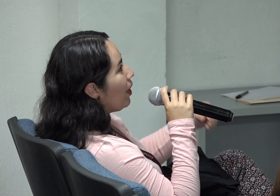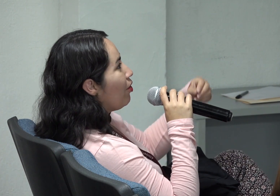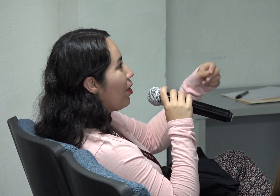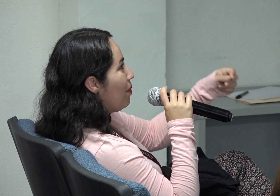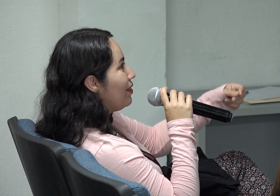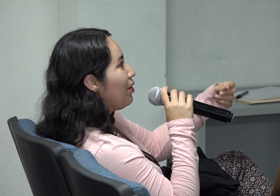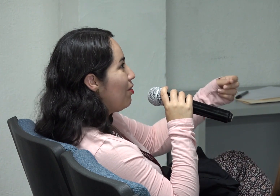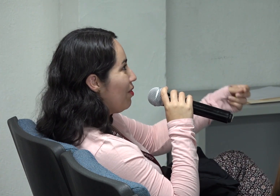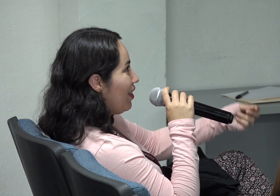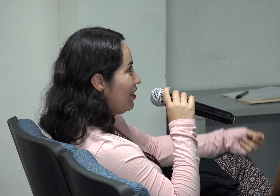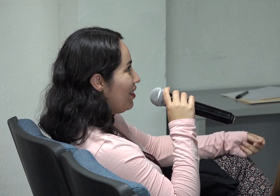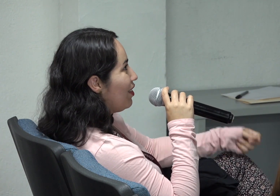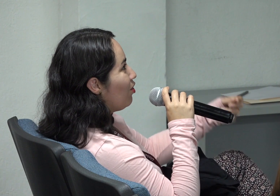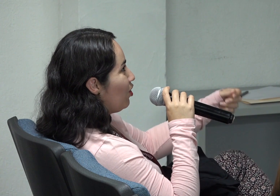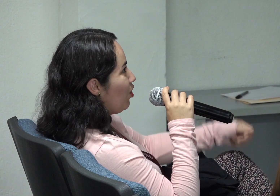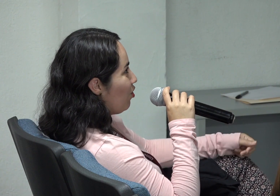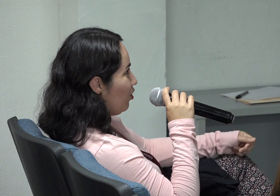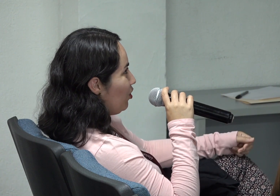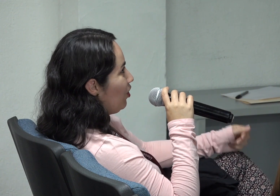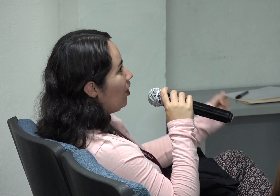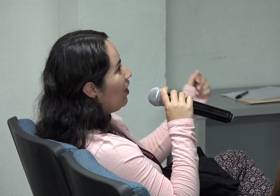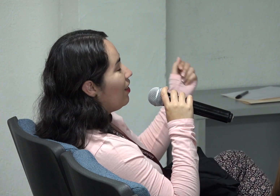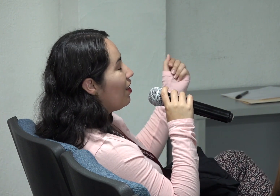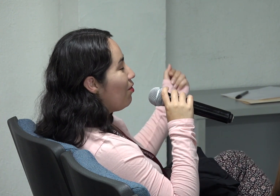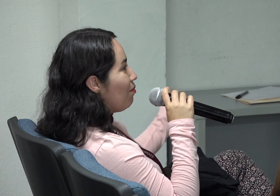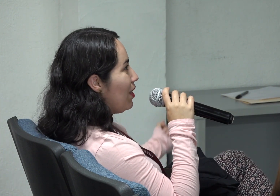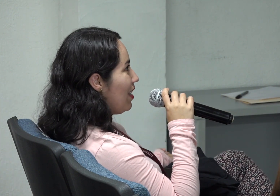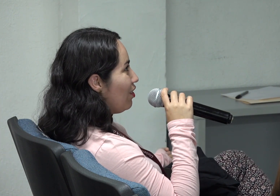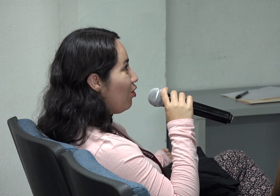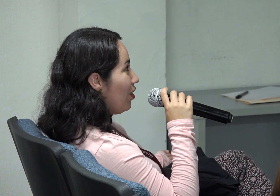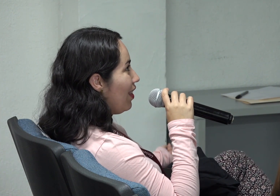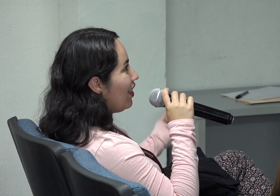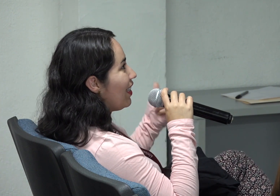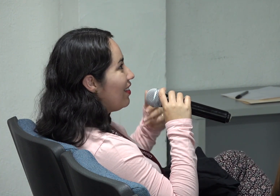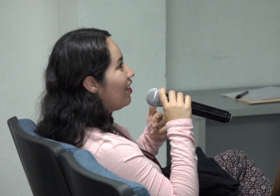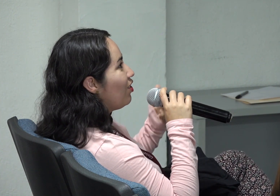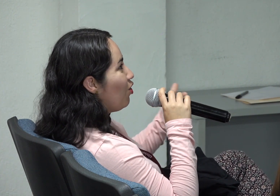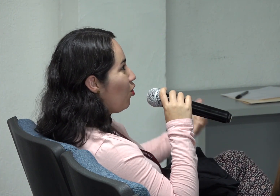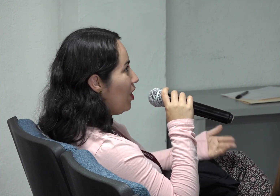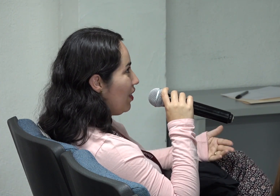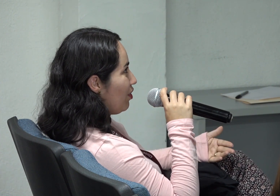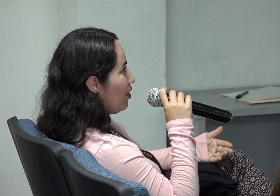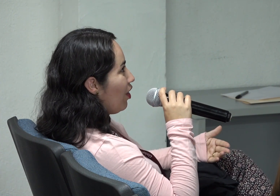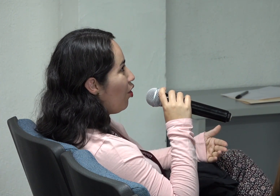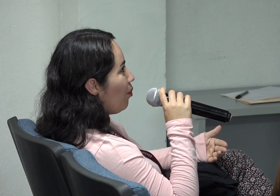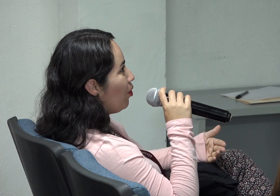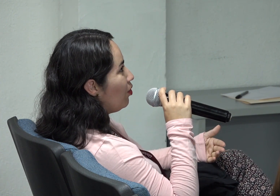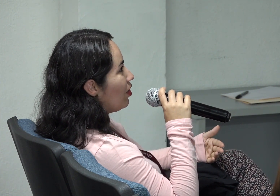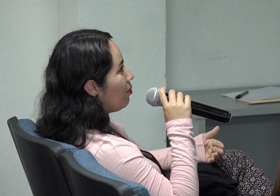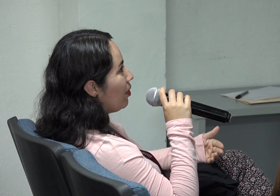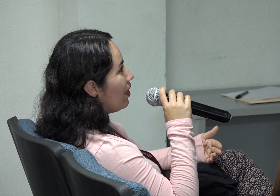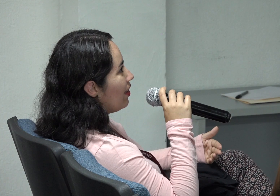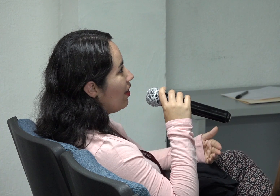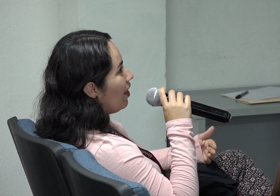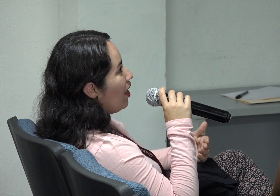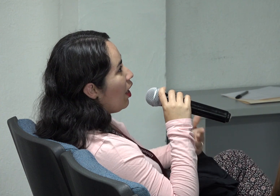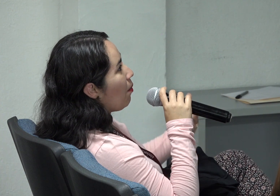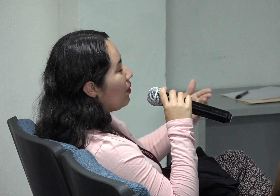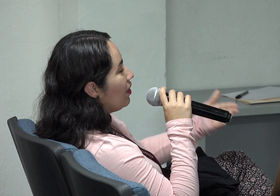¿qué pasa con lo que dices de los hijos de familia sorda que sí es oyente? O sea, ¿cómo se pueden capacitar